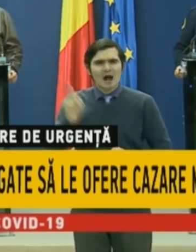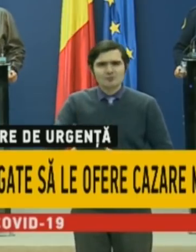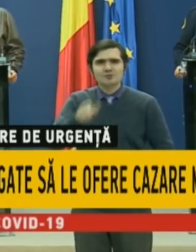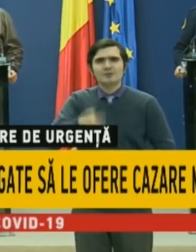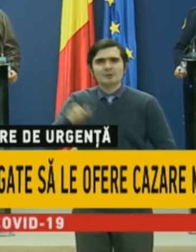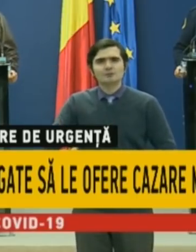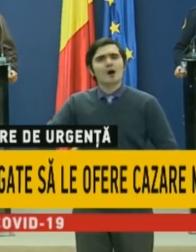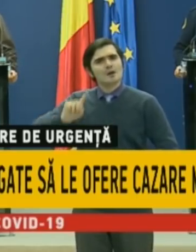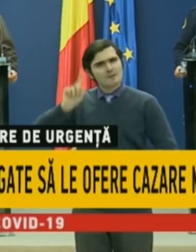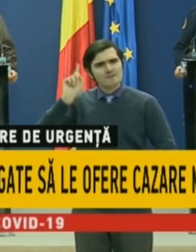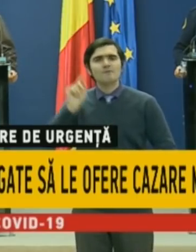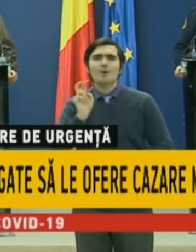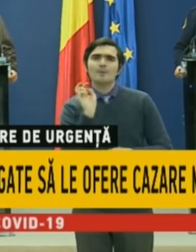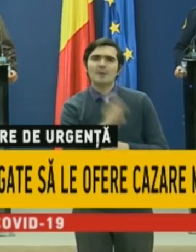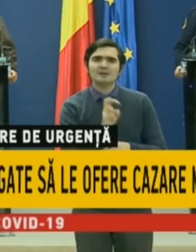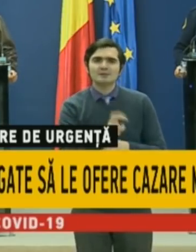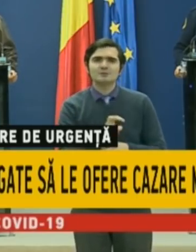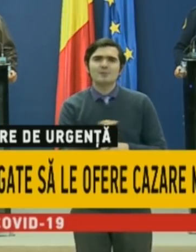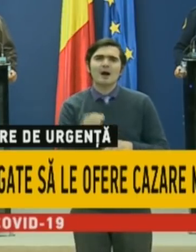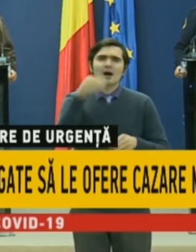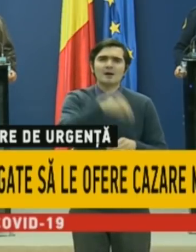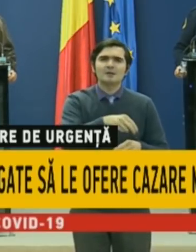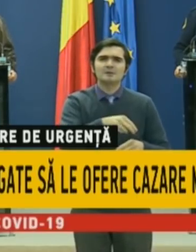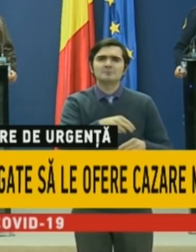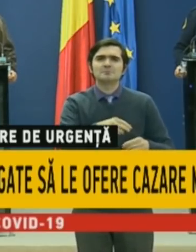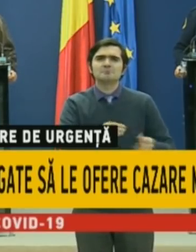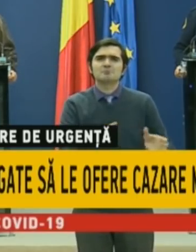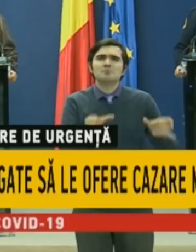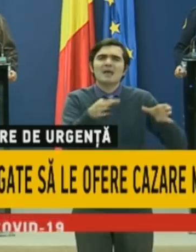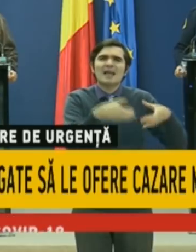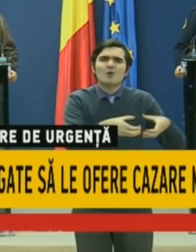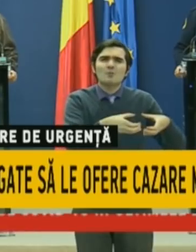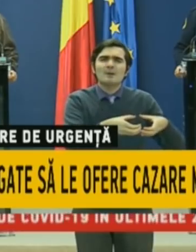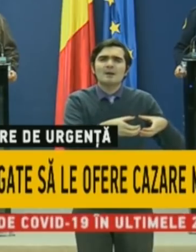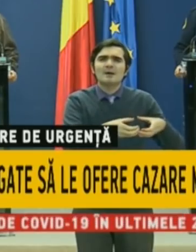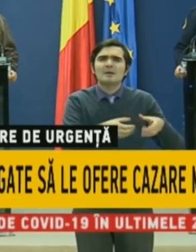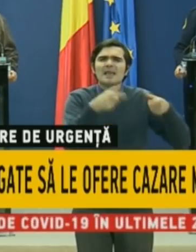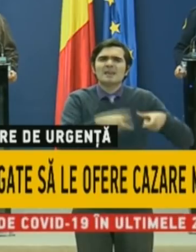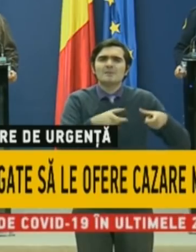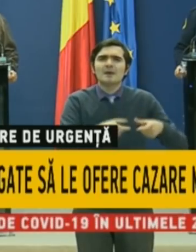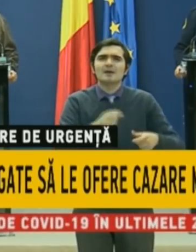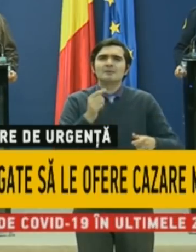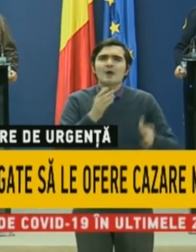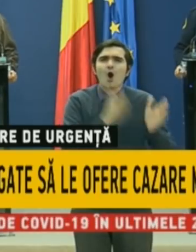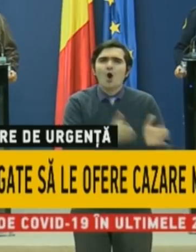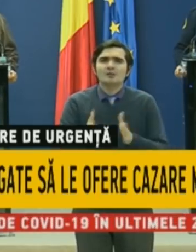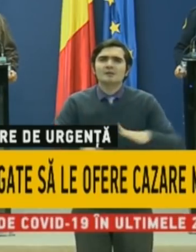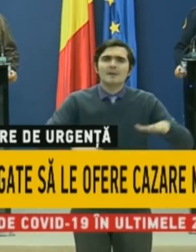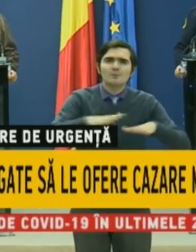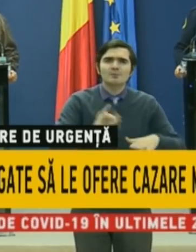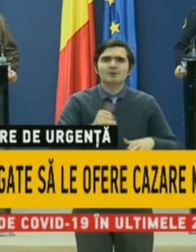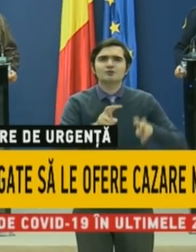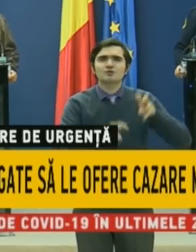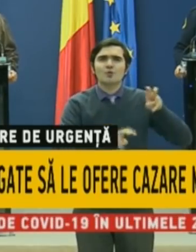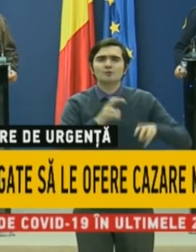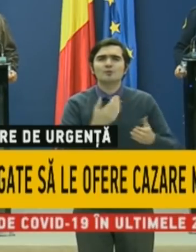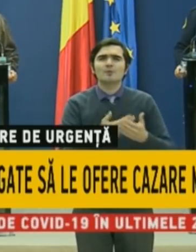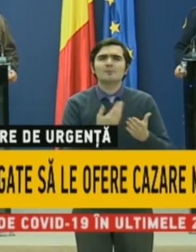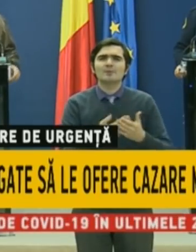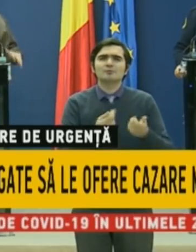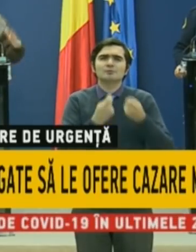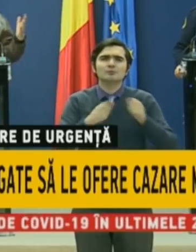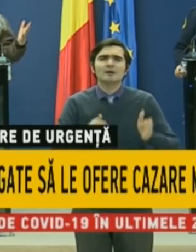vor participa în dispozitivele de ordine publică și control al circulației pe toate drumurile